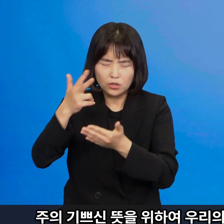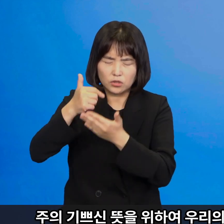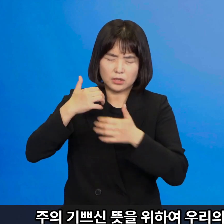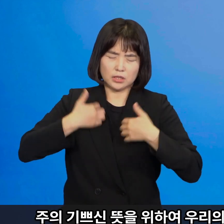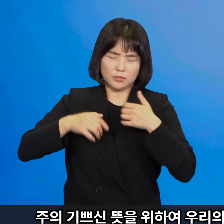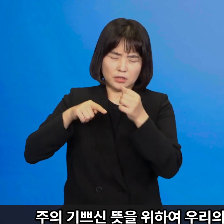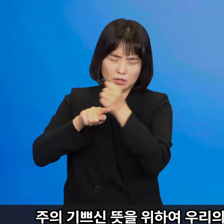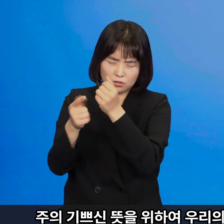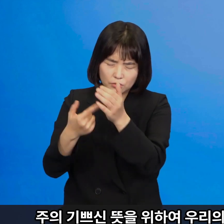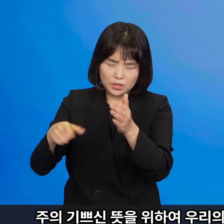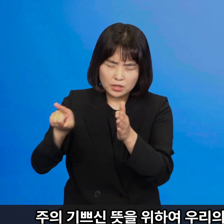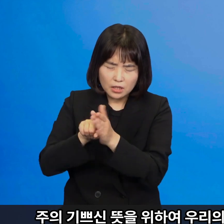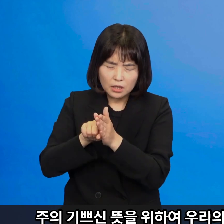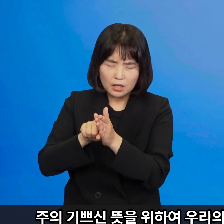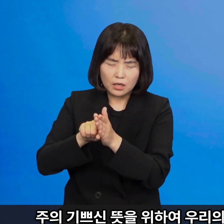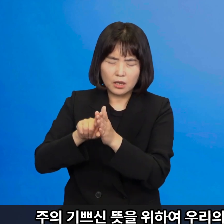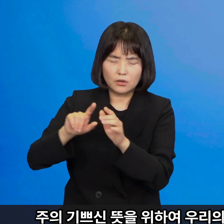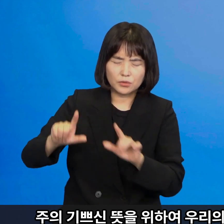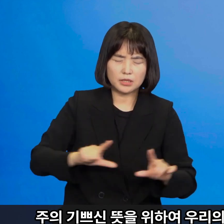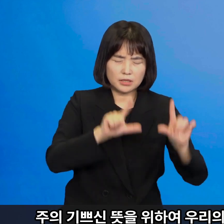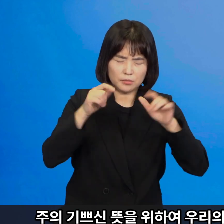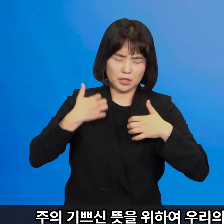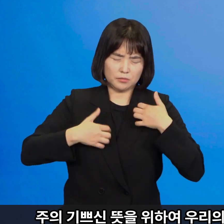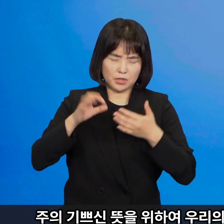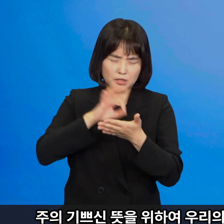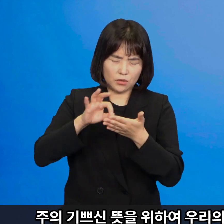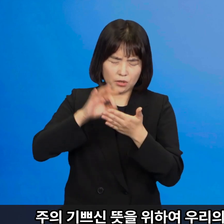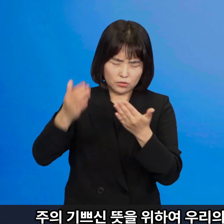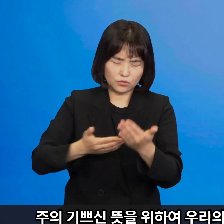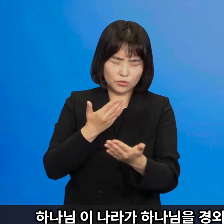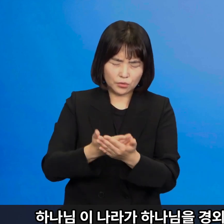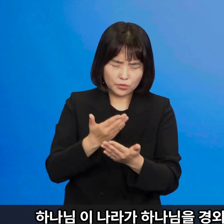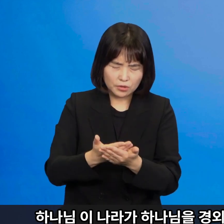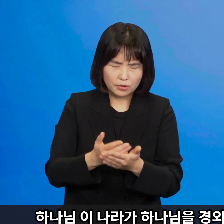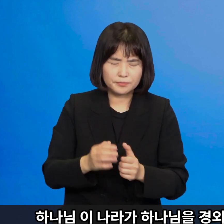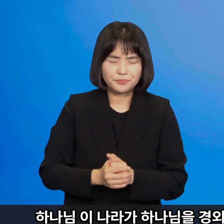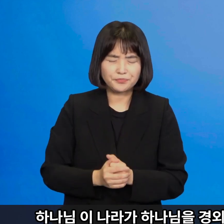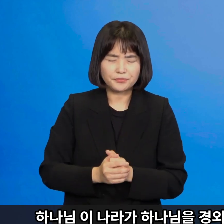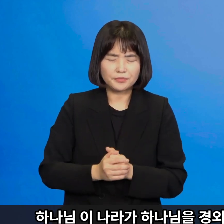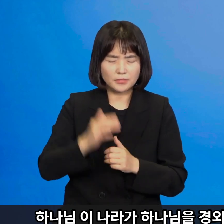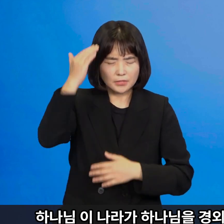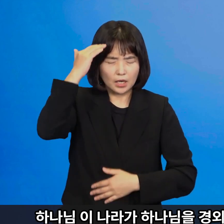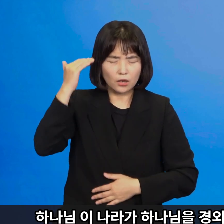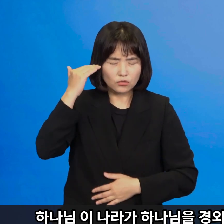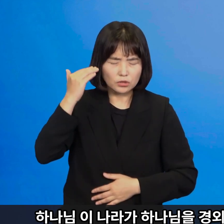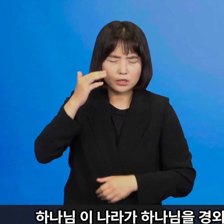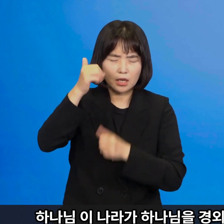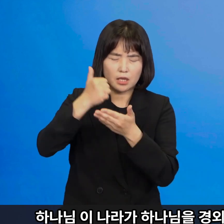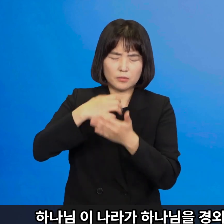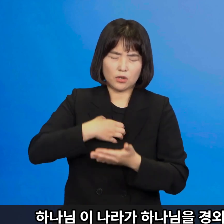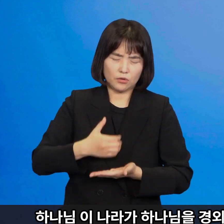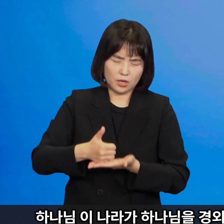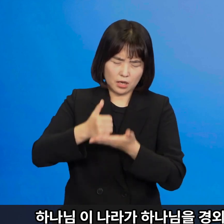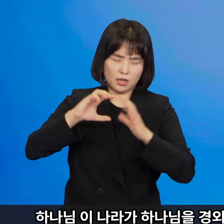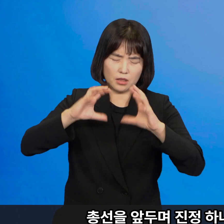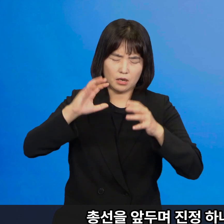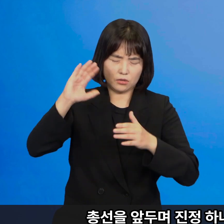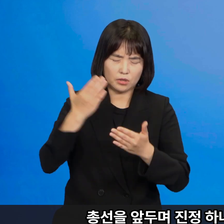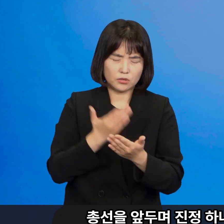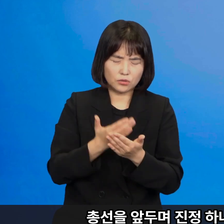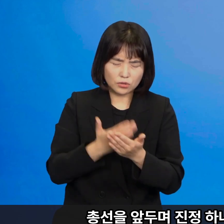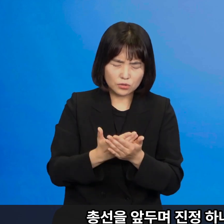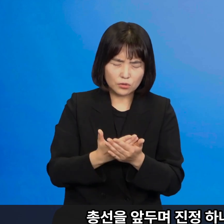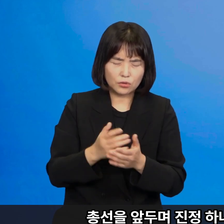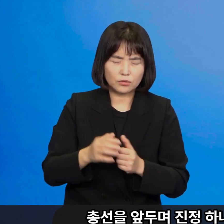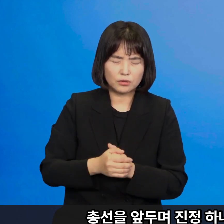기쁘신 뜻을 위하여 우리의 삶을 기쁘게 사용하여 주시옵소서. 하나님 이 나라가 하나님을 경외하는 나라가 되게 하여 주시옵시고